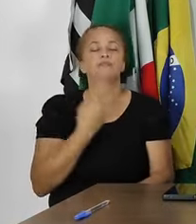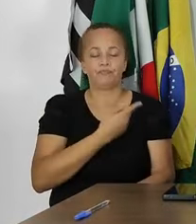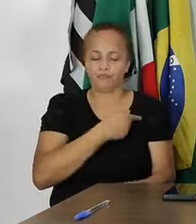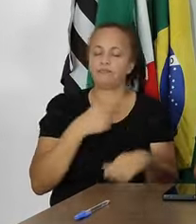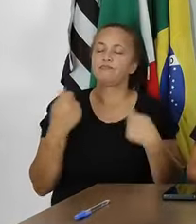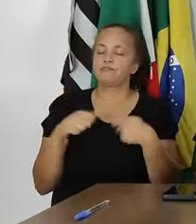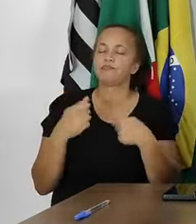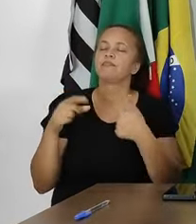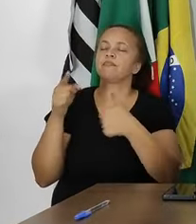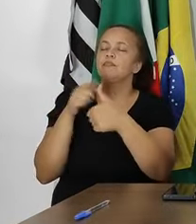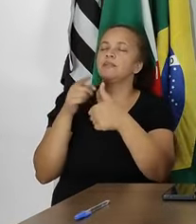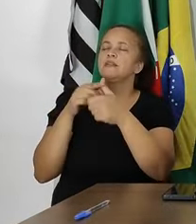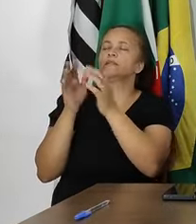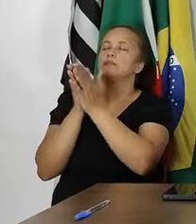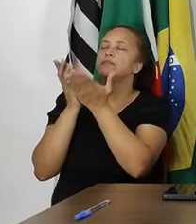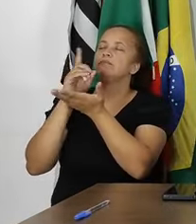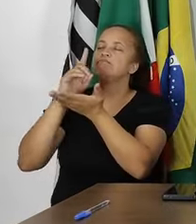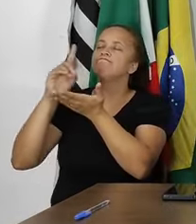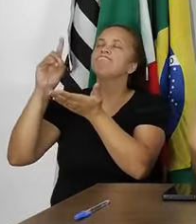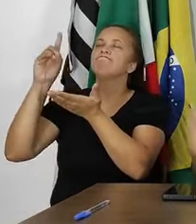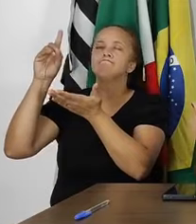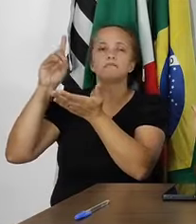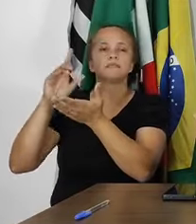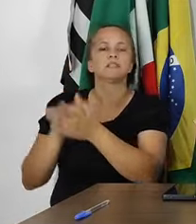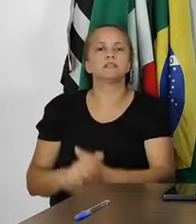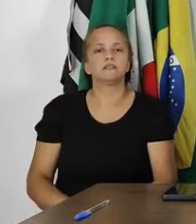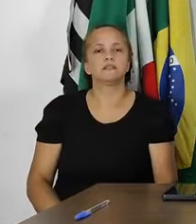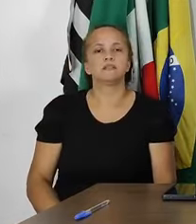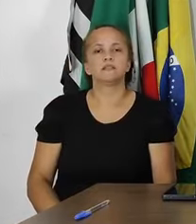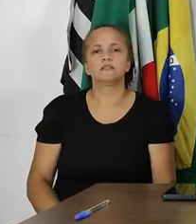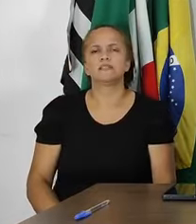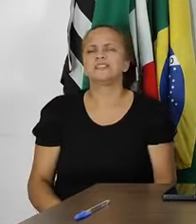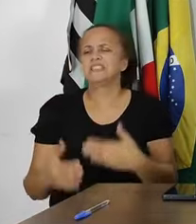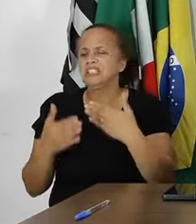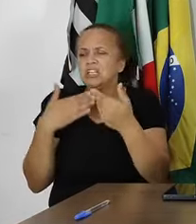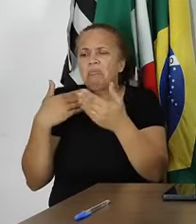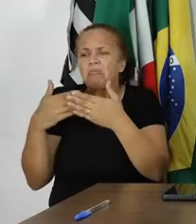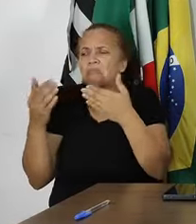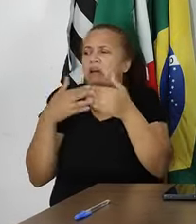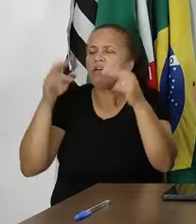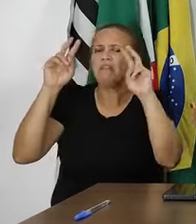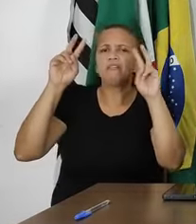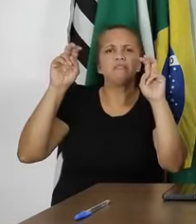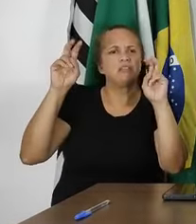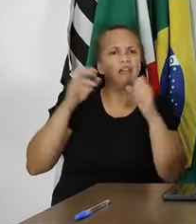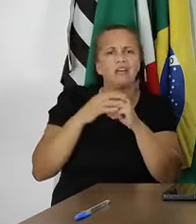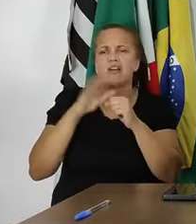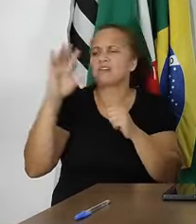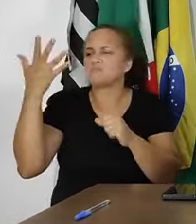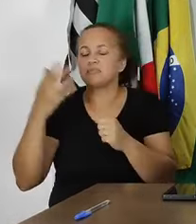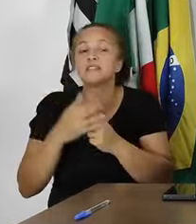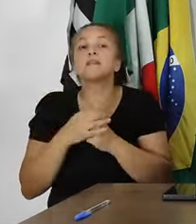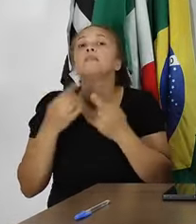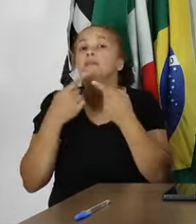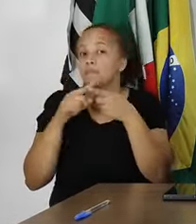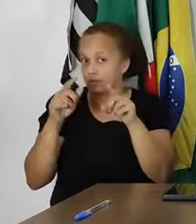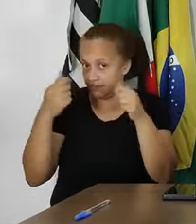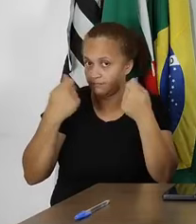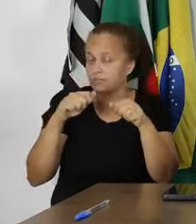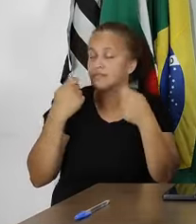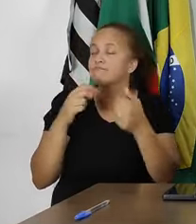primazia à palavra. Qualquer assunto, qualquer qualquer situação, a gente precisa,